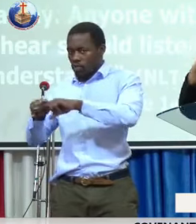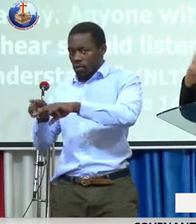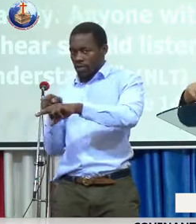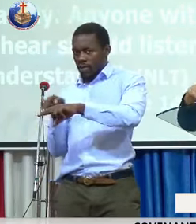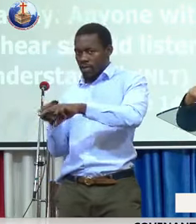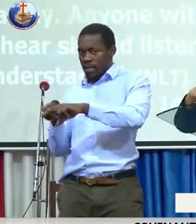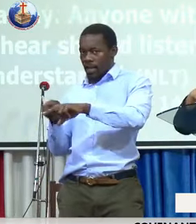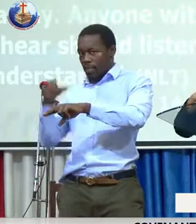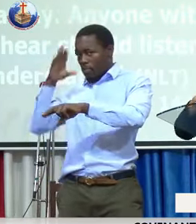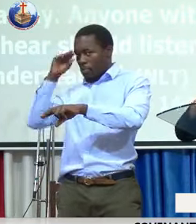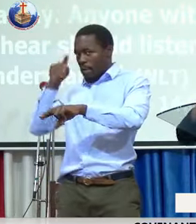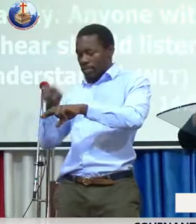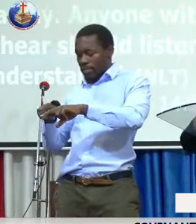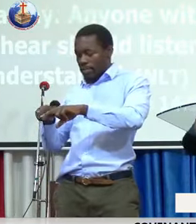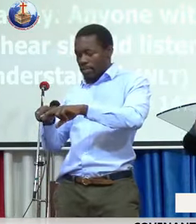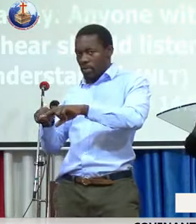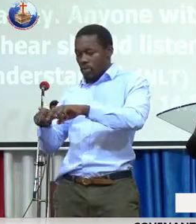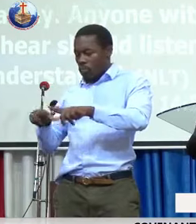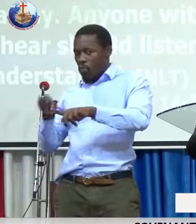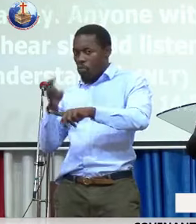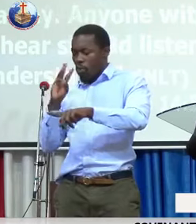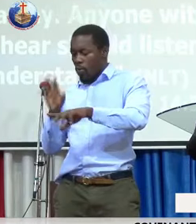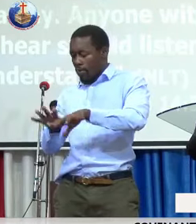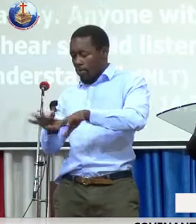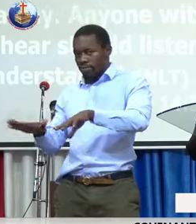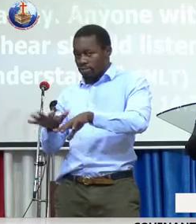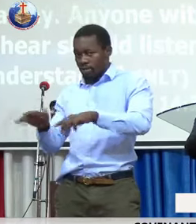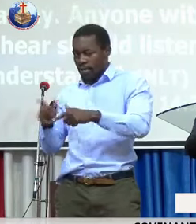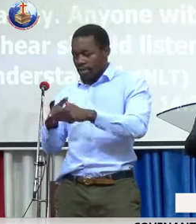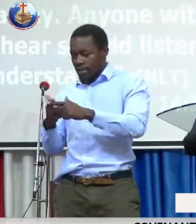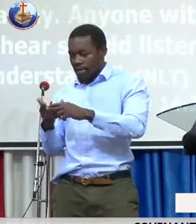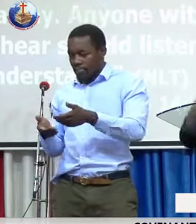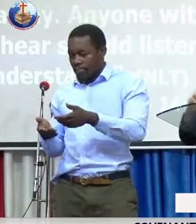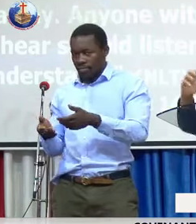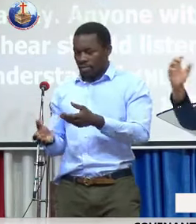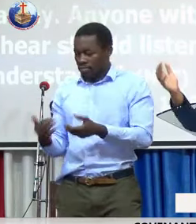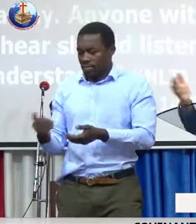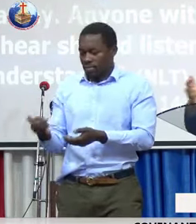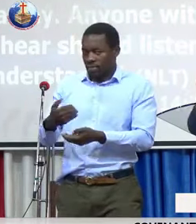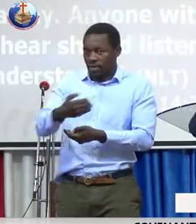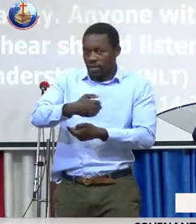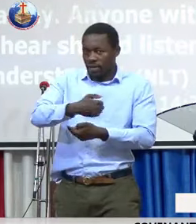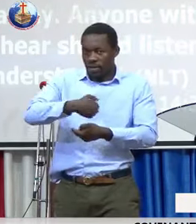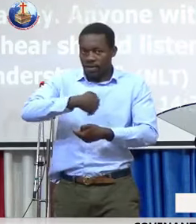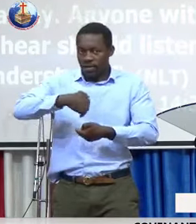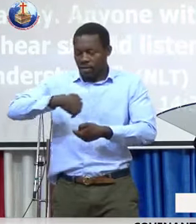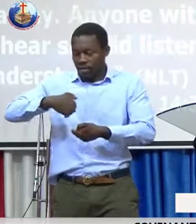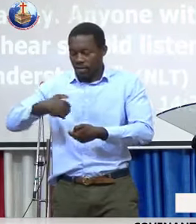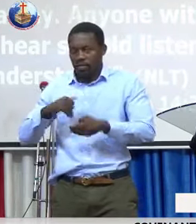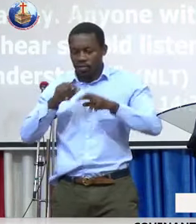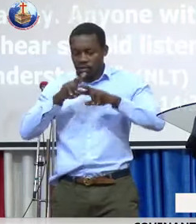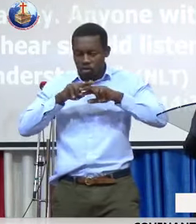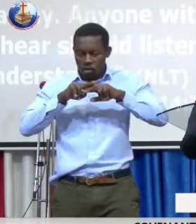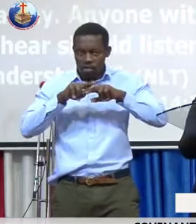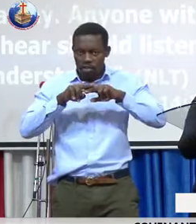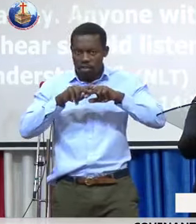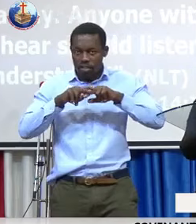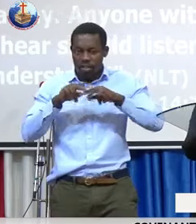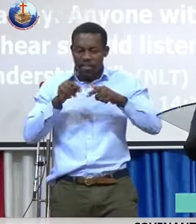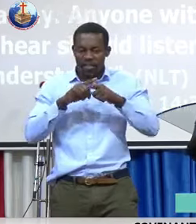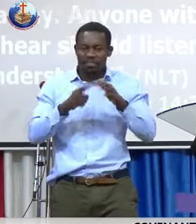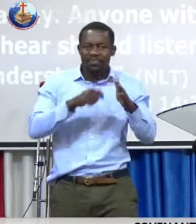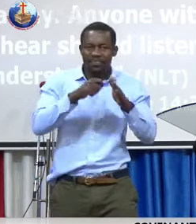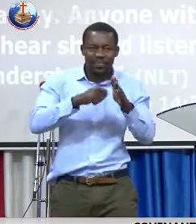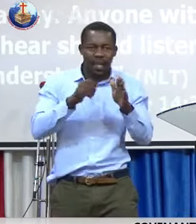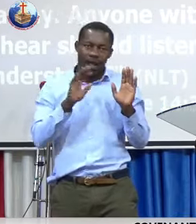as fertilizer. Walikuwa wanatumia katika mashamba yao kama mbolea. So they would go and pick this salt in its raw form. Kwa hivyo wangelienda tu